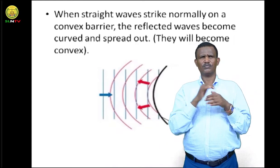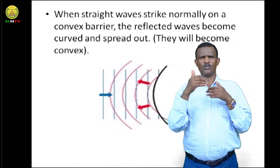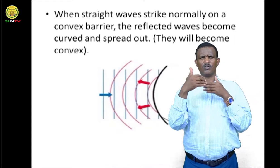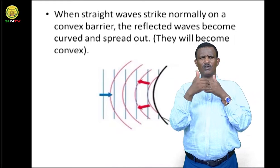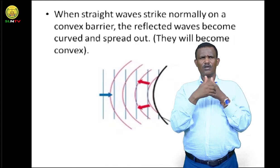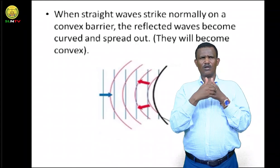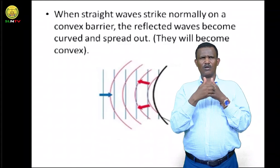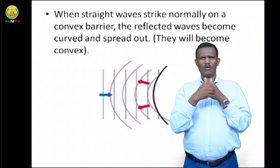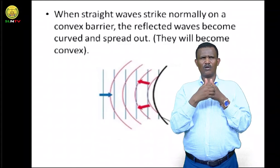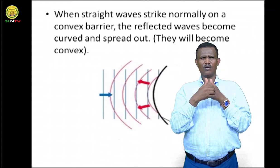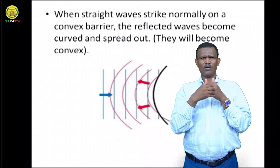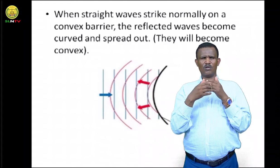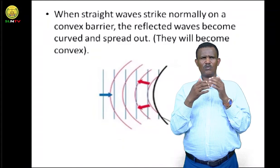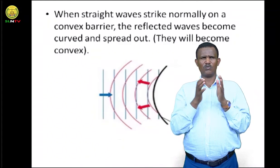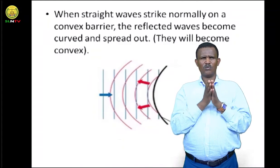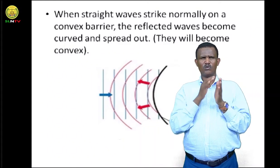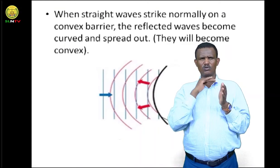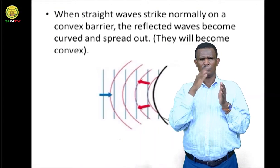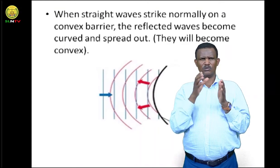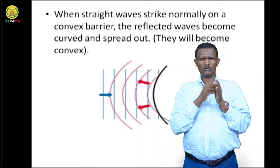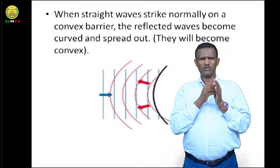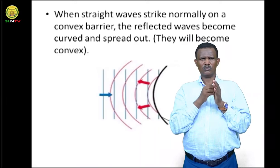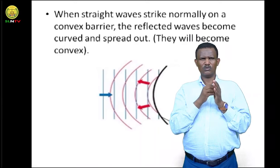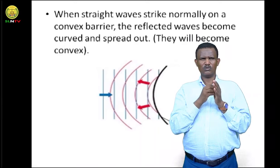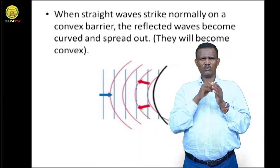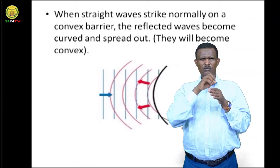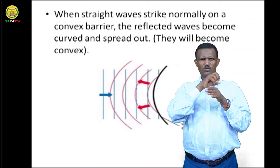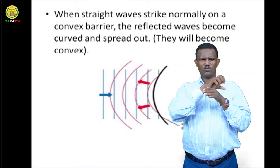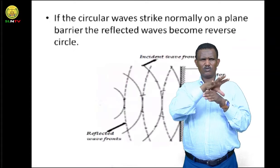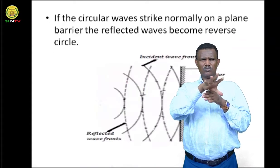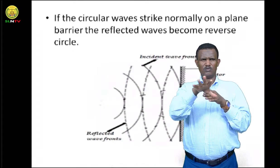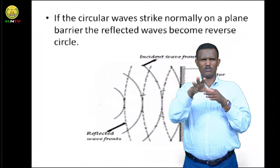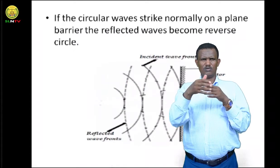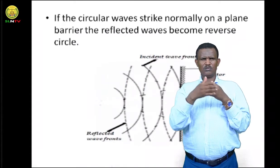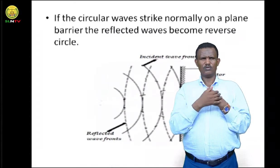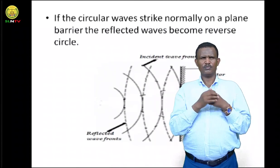barrier convex-ta soo noqodkeegu wuxuu u muuqdaa inay baahayso kale